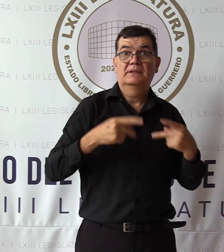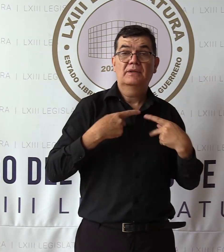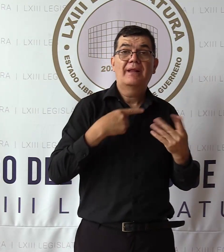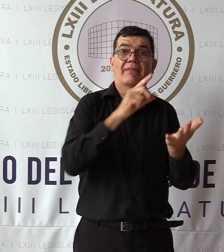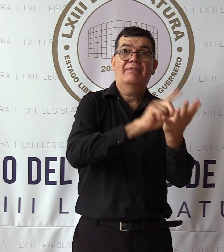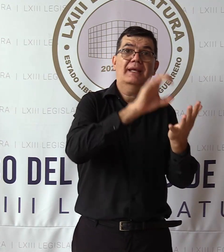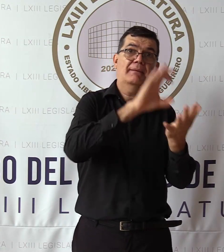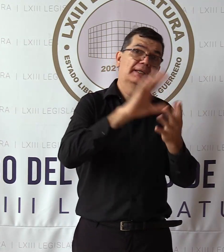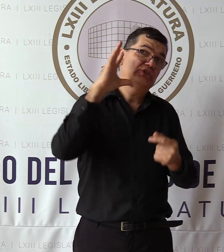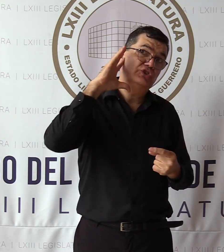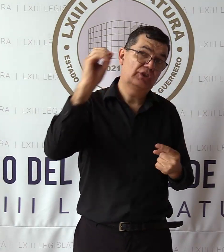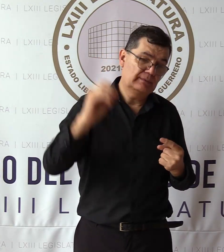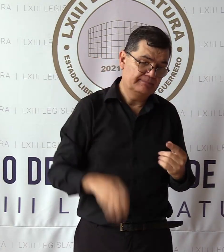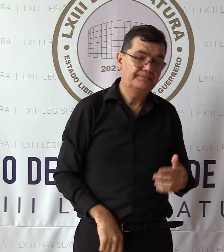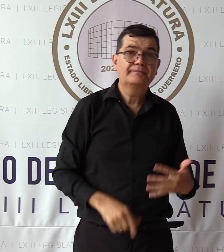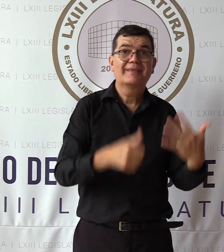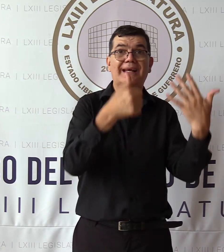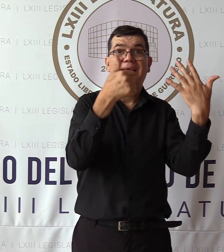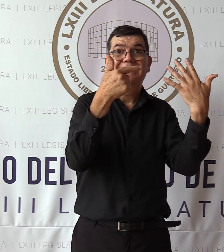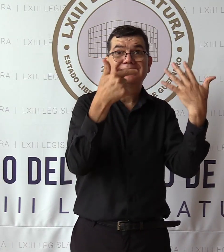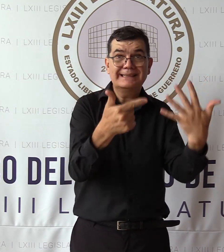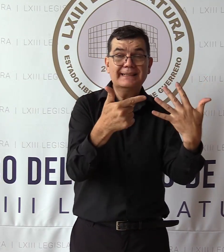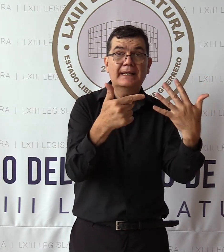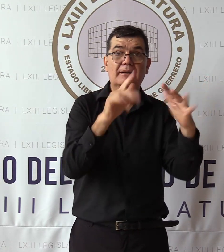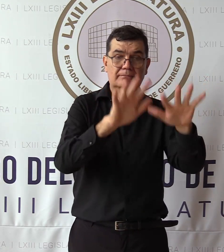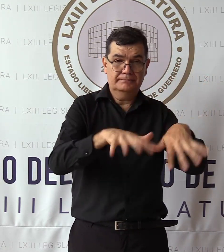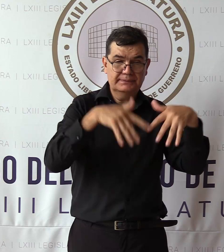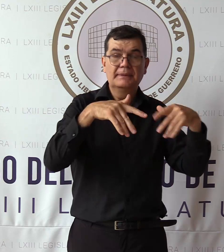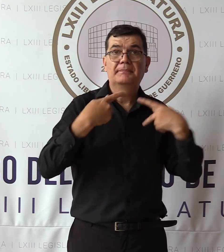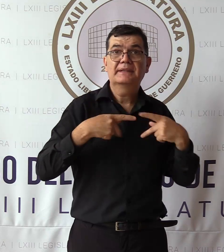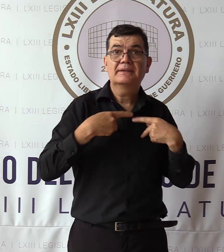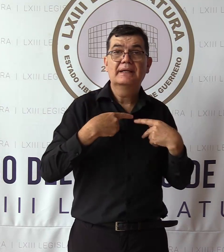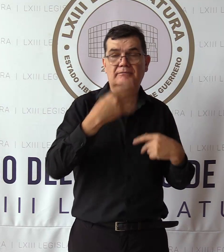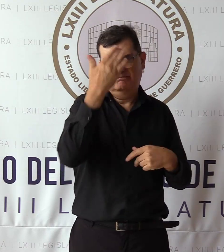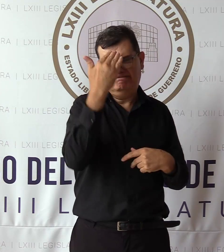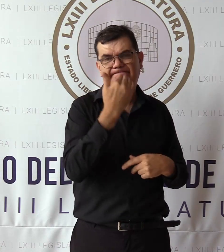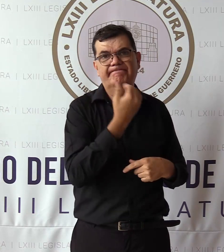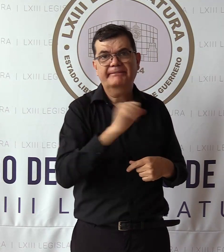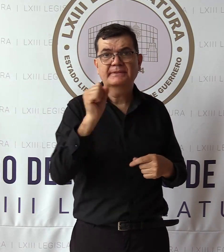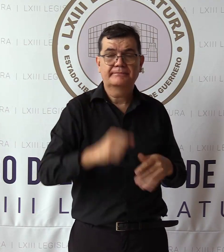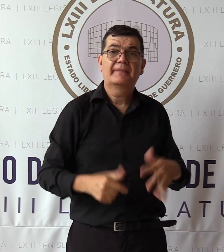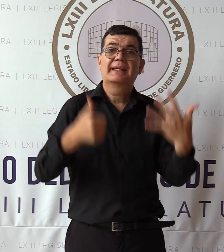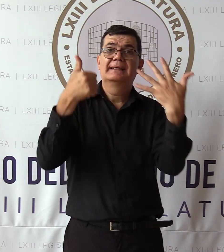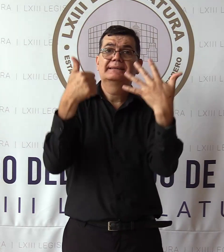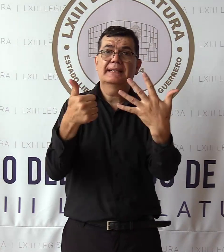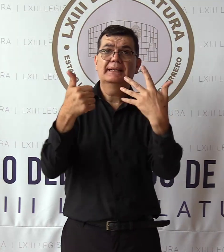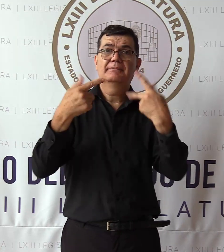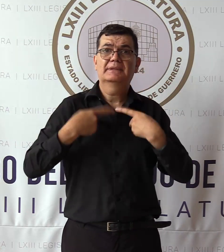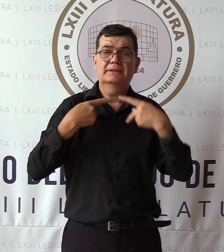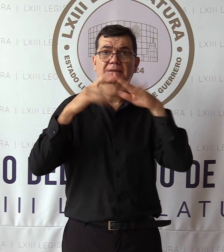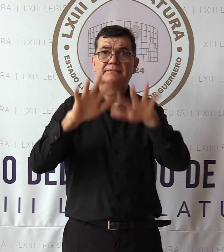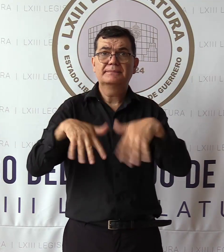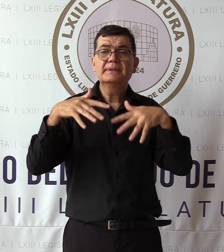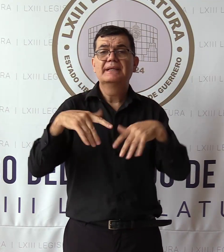en discapacidad auditiva, 7 parlamentaristas especialistas, 6 parlamentaristas de infancias con